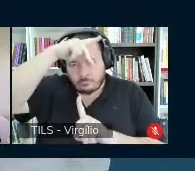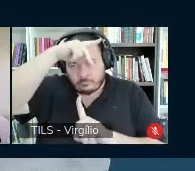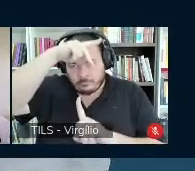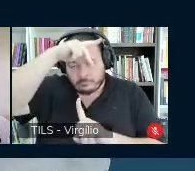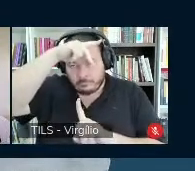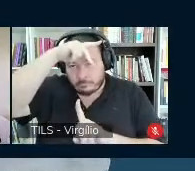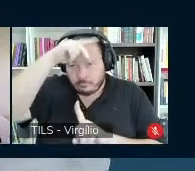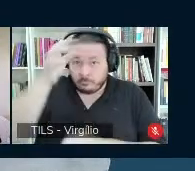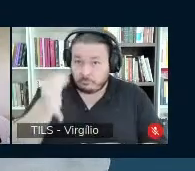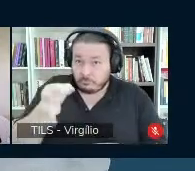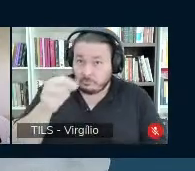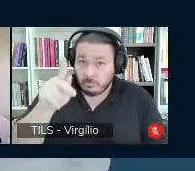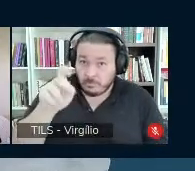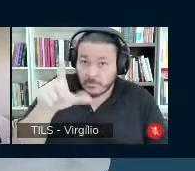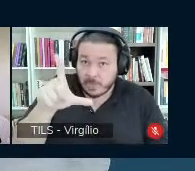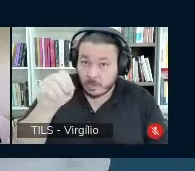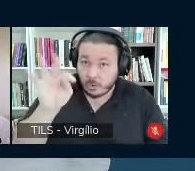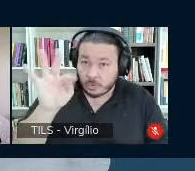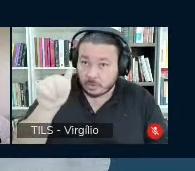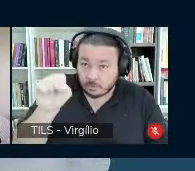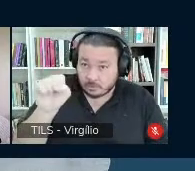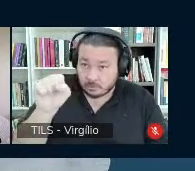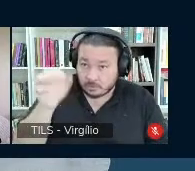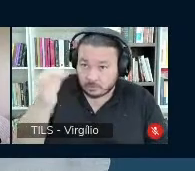É isso mesmo? É Pelotas?